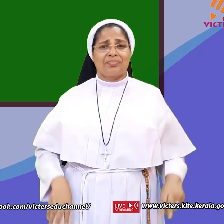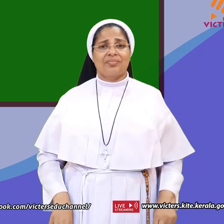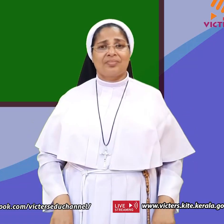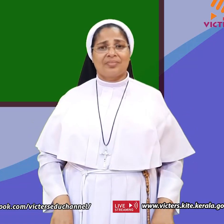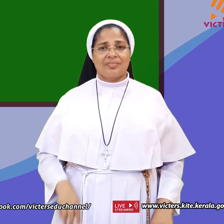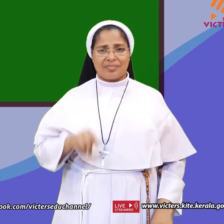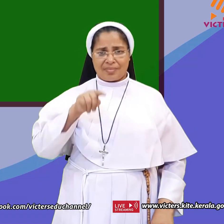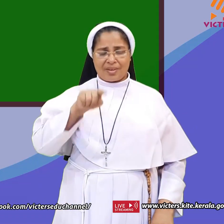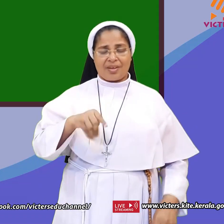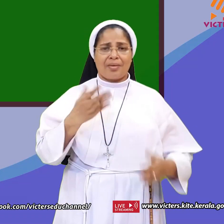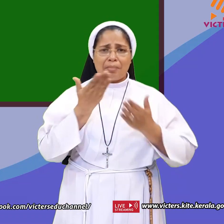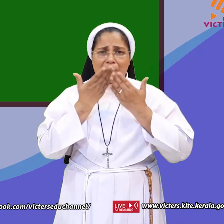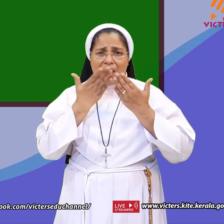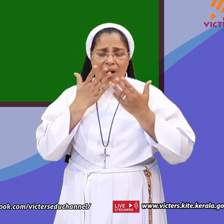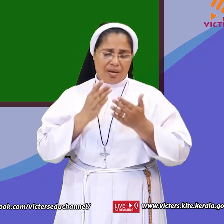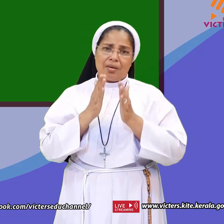ഈ പാഠഭാഗങ്ങൾ മാത്രം